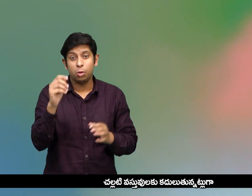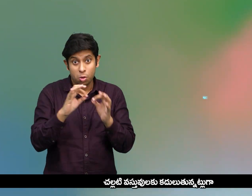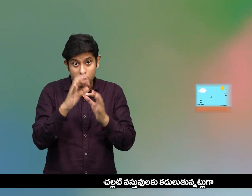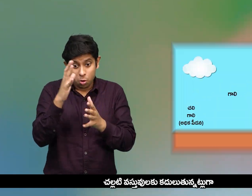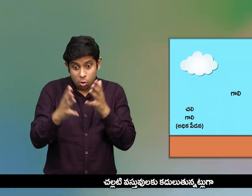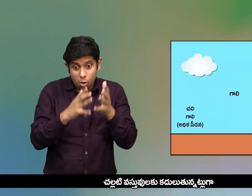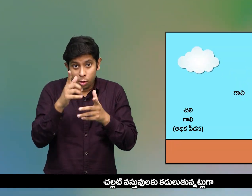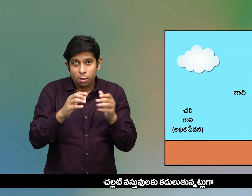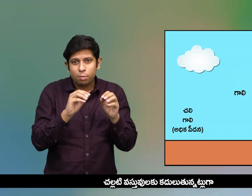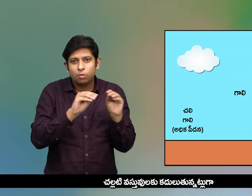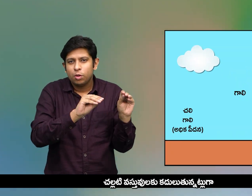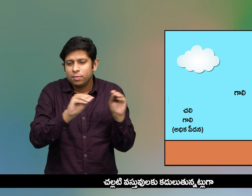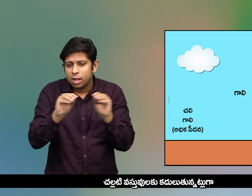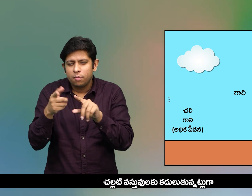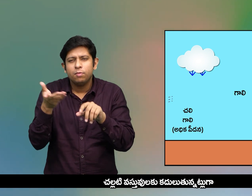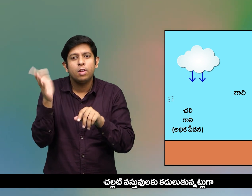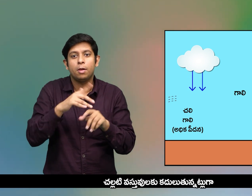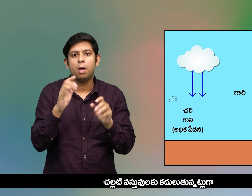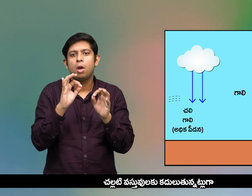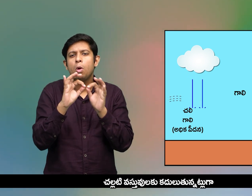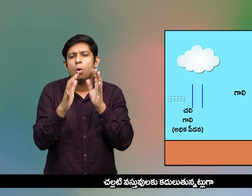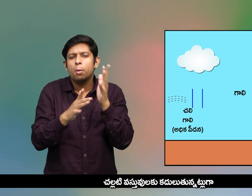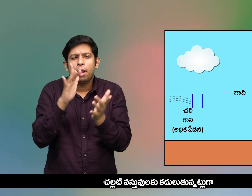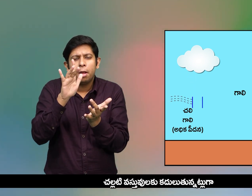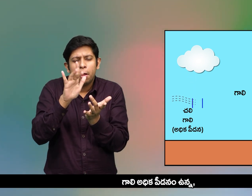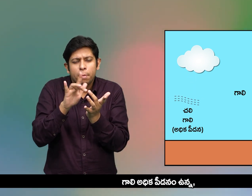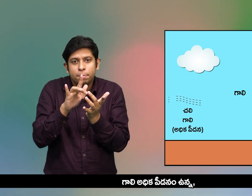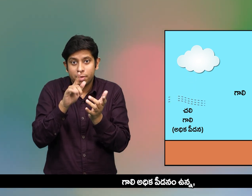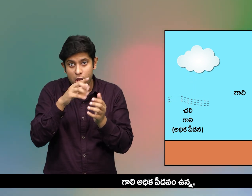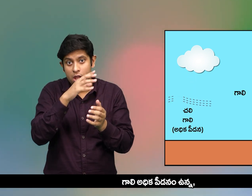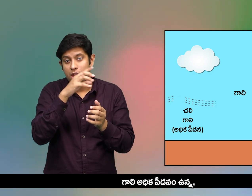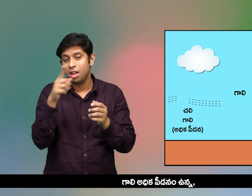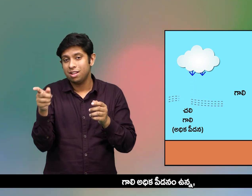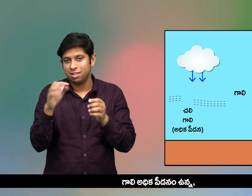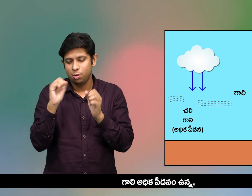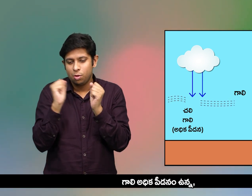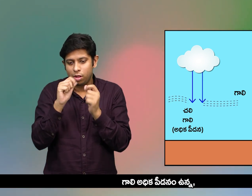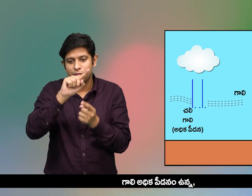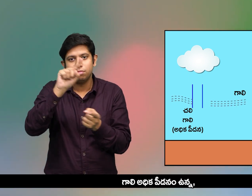వస్తువులకు కదులుతున్నట్లుగా గాలి అధిక పీడనం ఉన్న